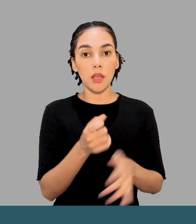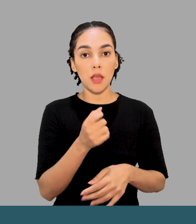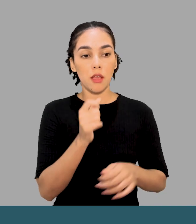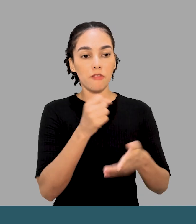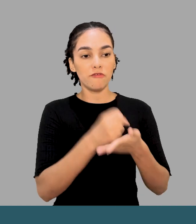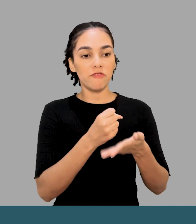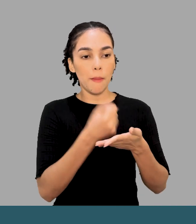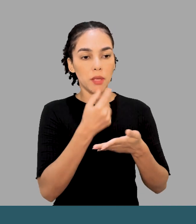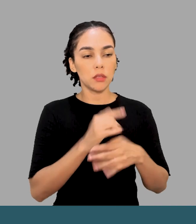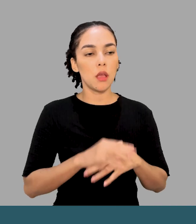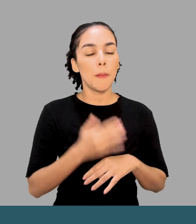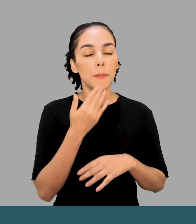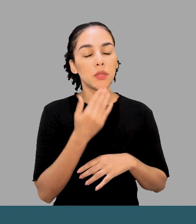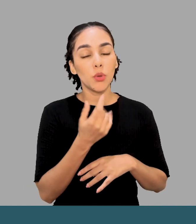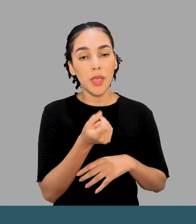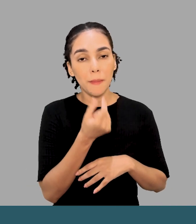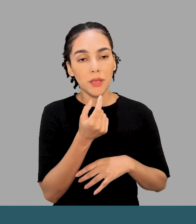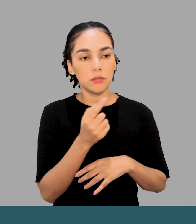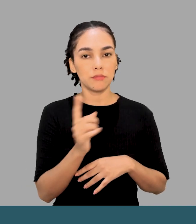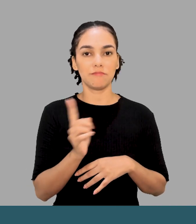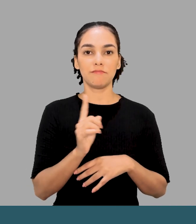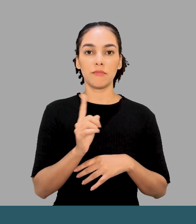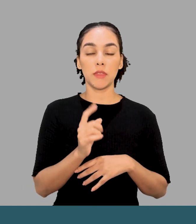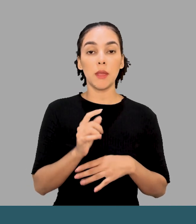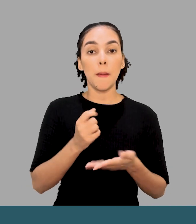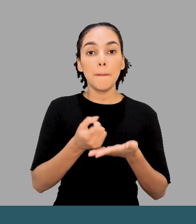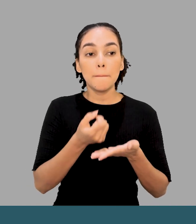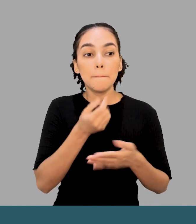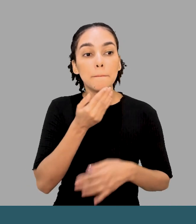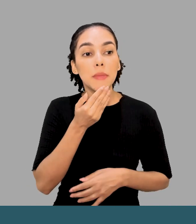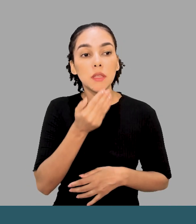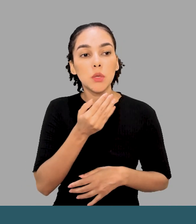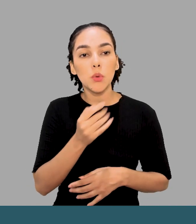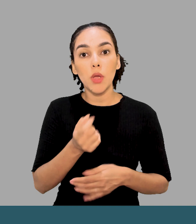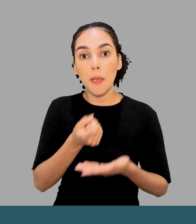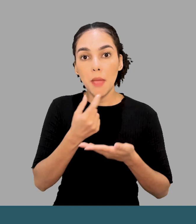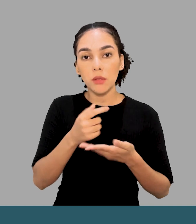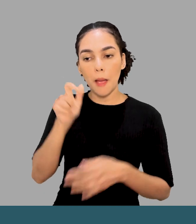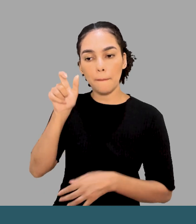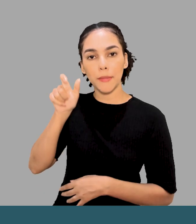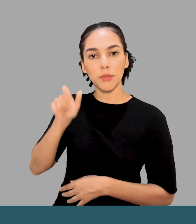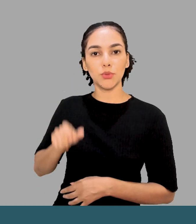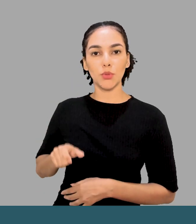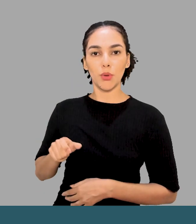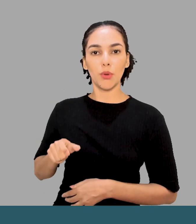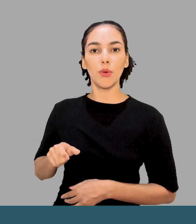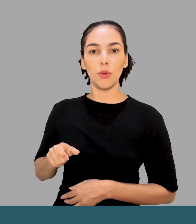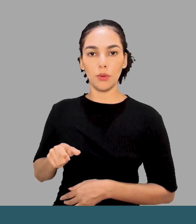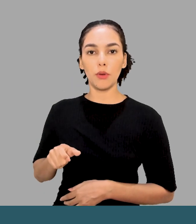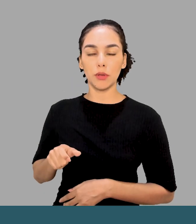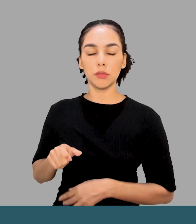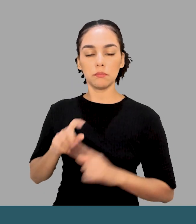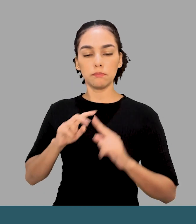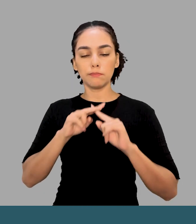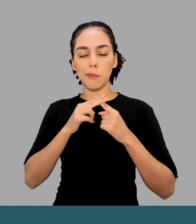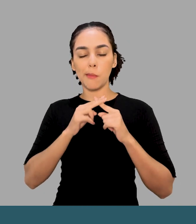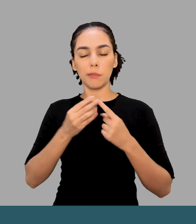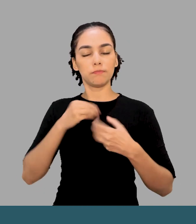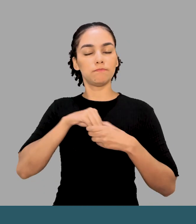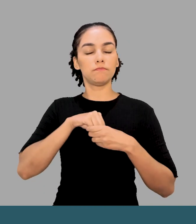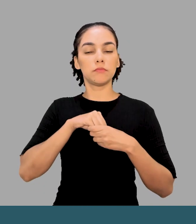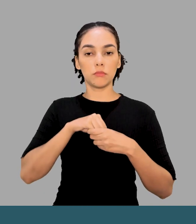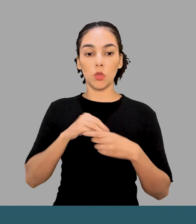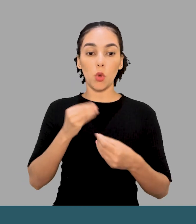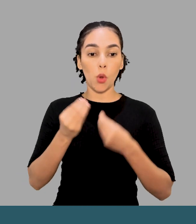não pedir um remédio para uma doença, pedir um remédio para a pessoa, para a condição dela. E como vai